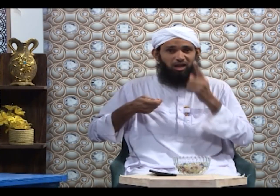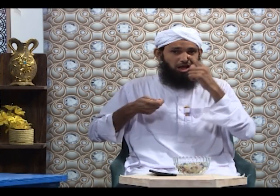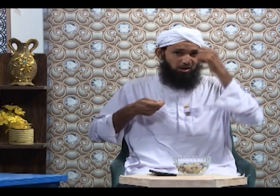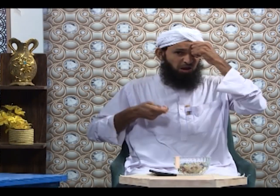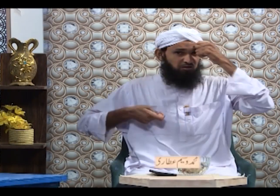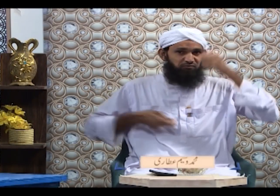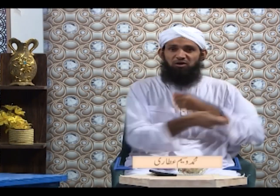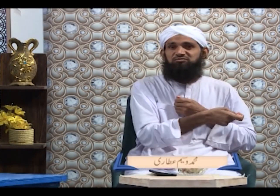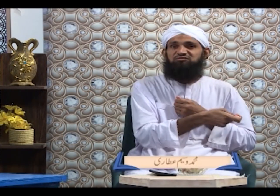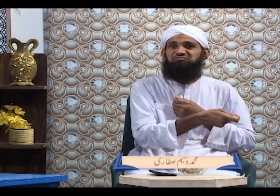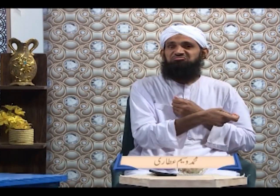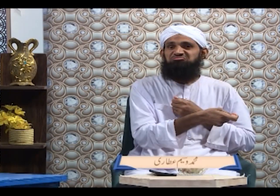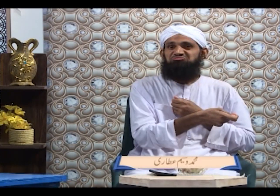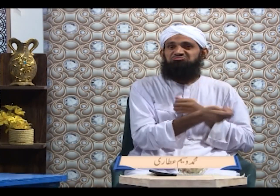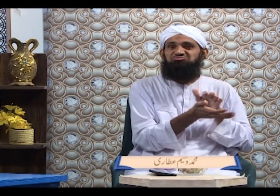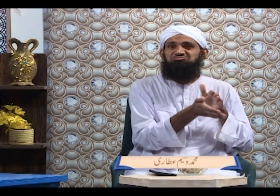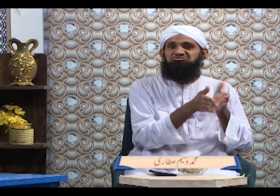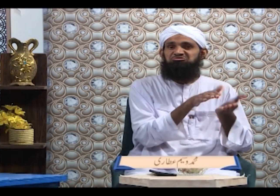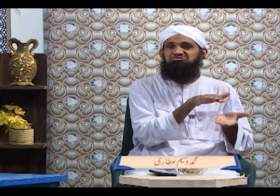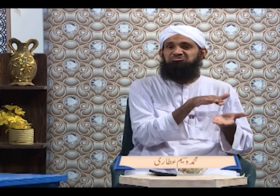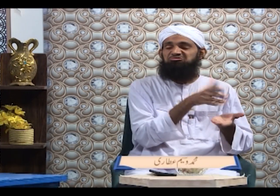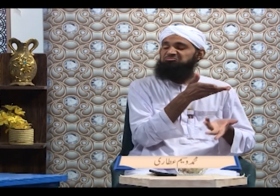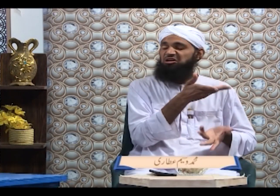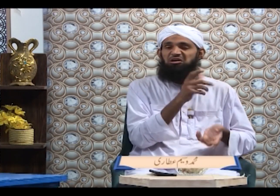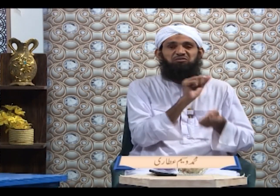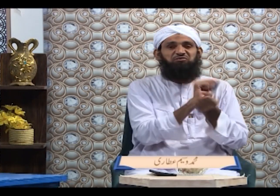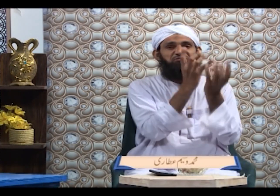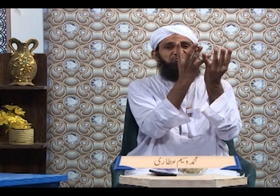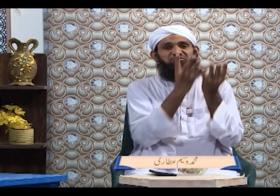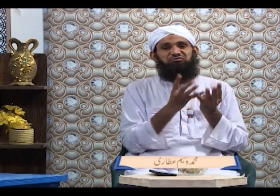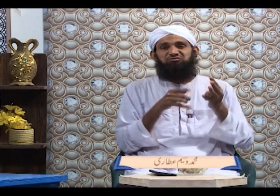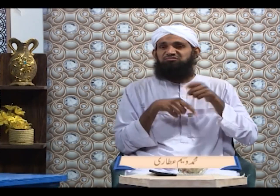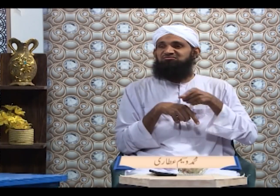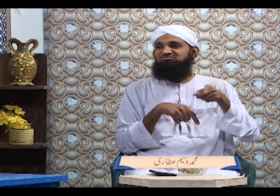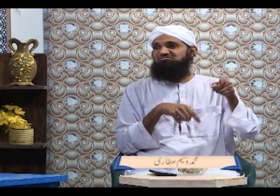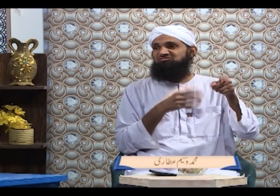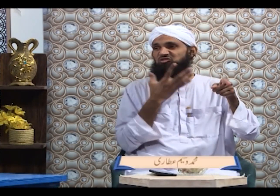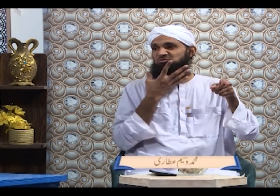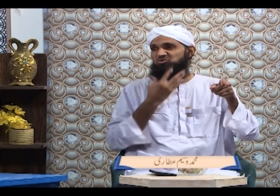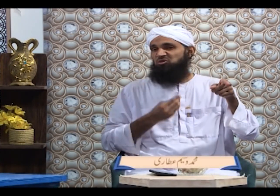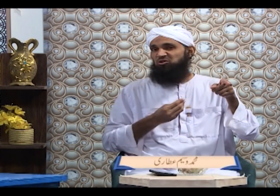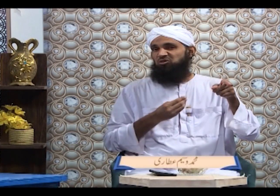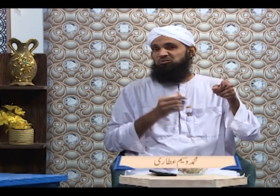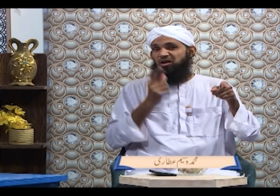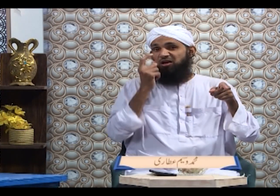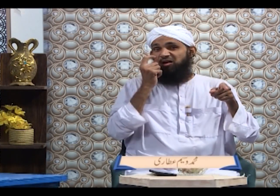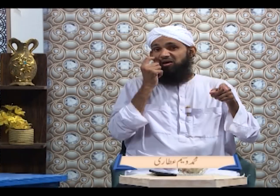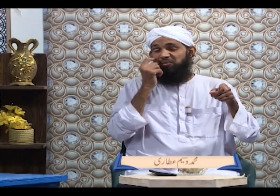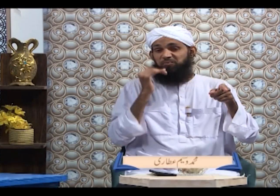گیا اور اس جرم کی وجہ سے جیل کی سلاخوں کے پیچھے چلا گیا۔ جب اس کا باپ اپنے اکلوتے بیٹے سے ملنے جیل میں